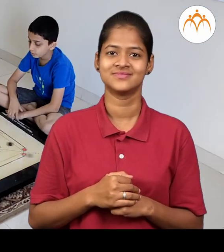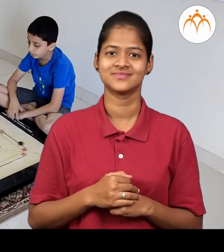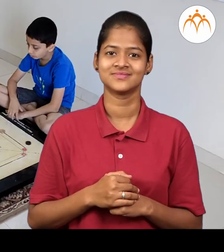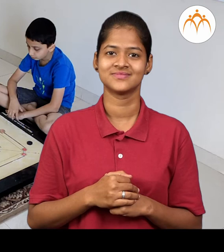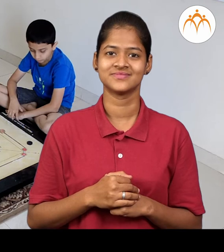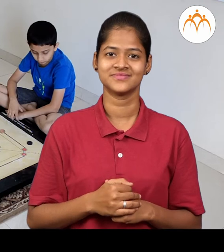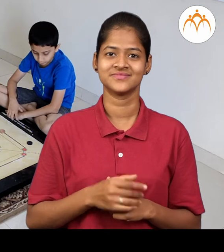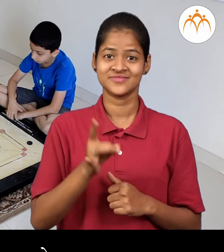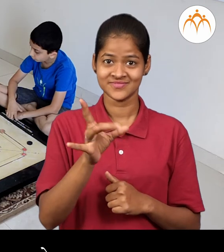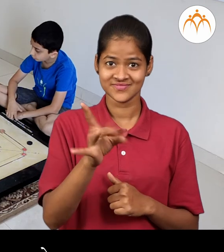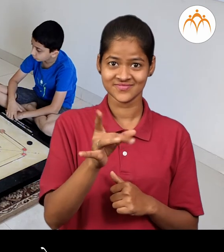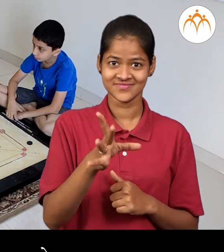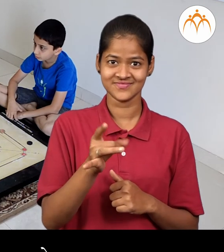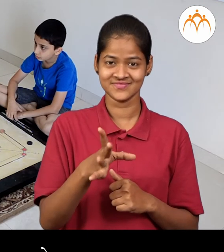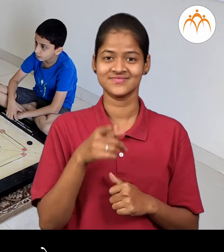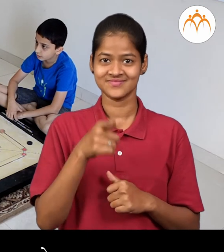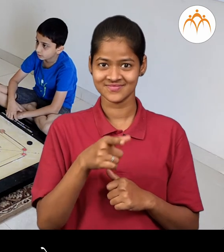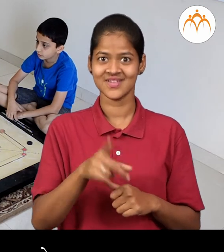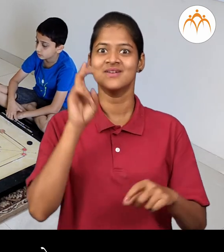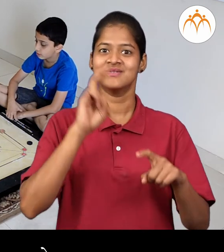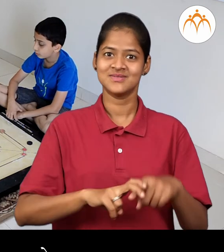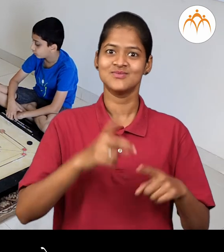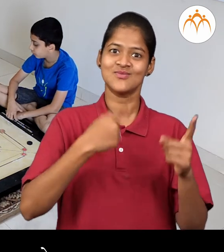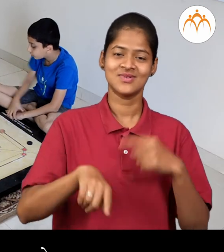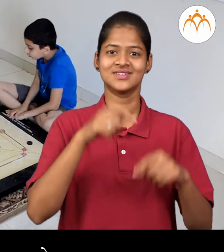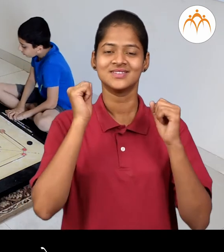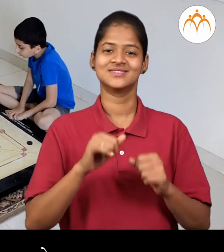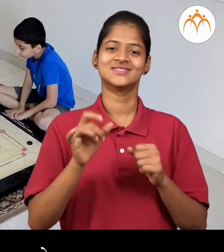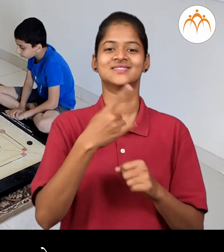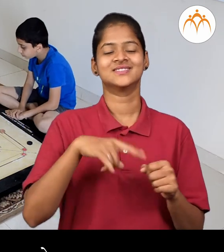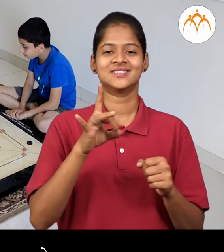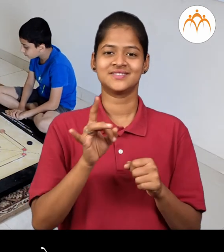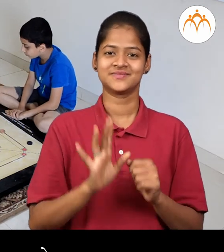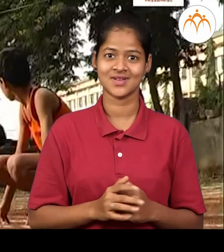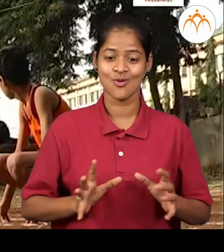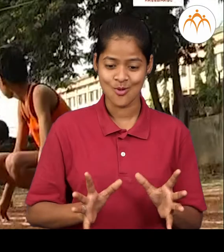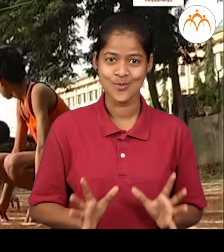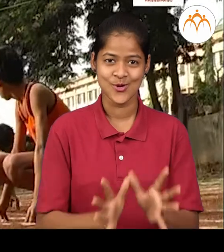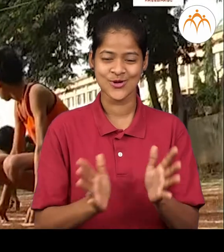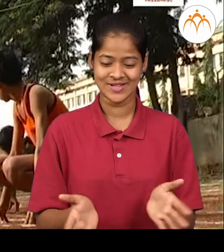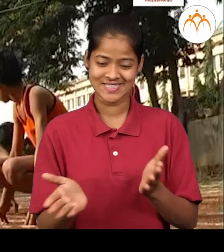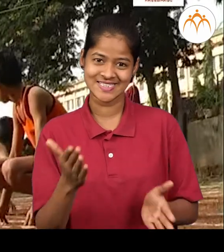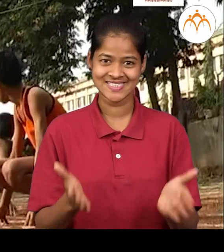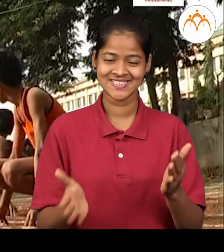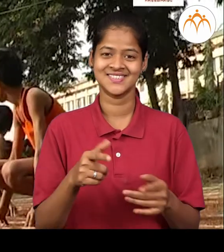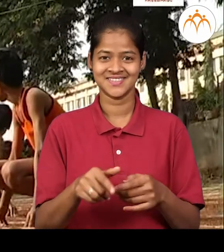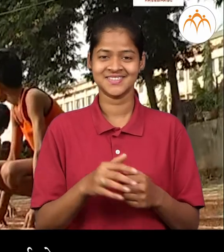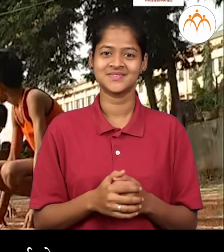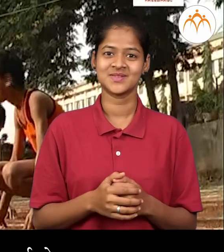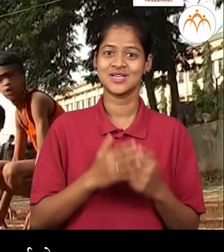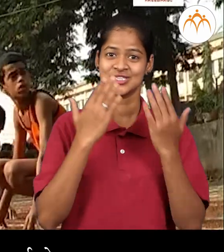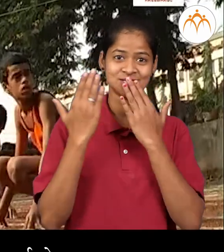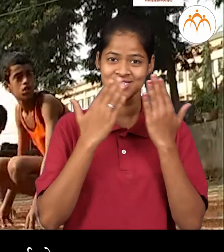कि कैरम कि कैरम हक बैठा खुड़ाए यह देखिए जो